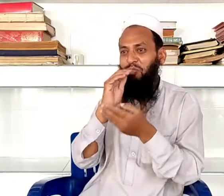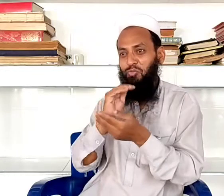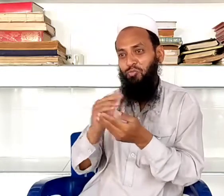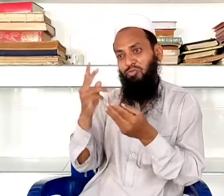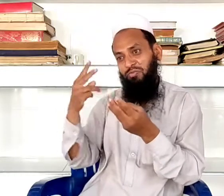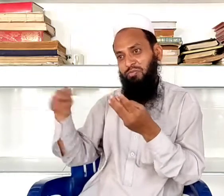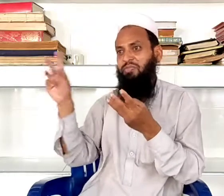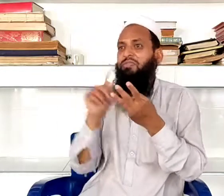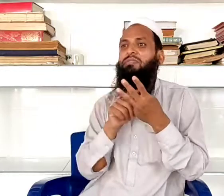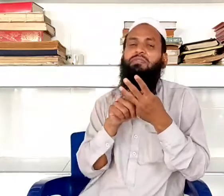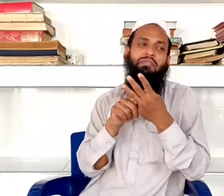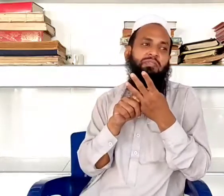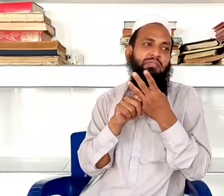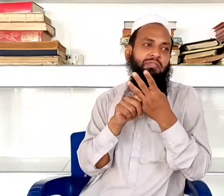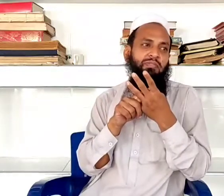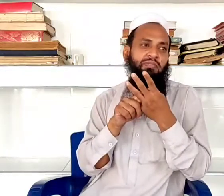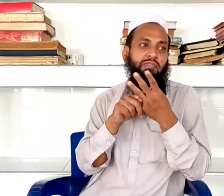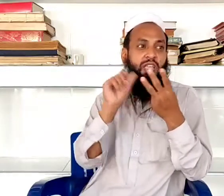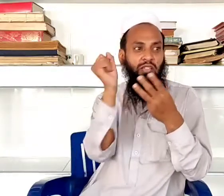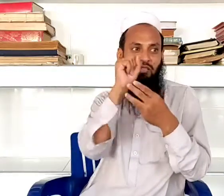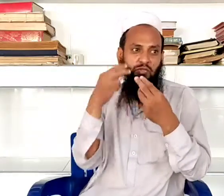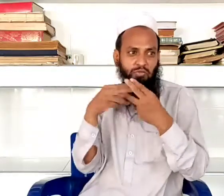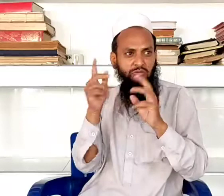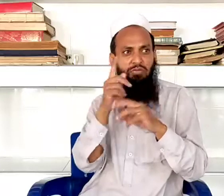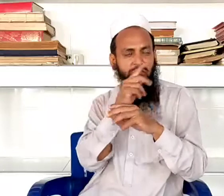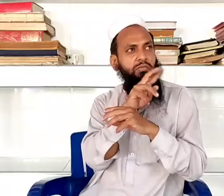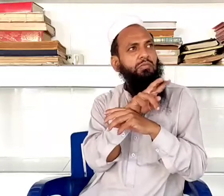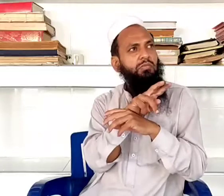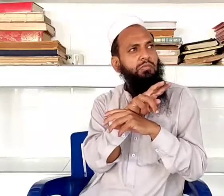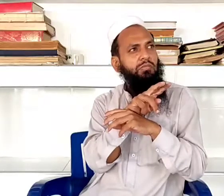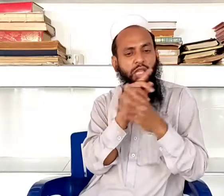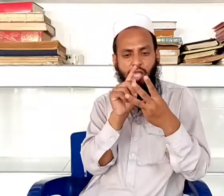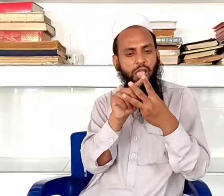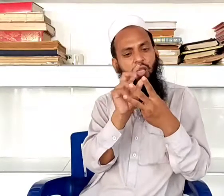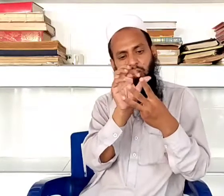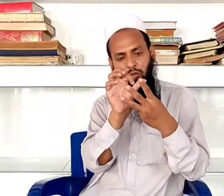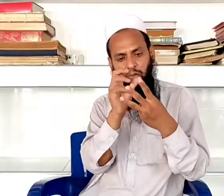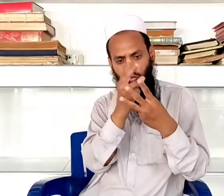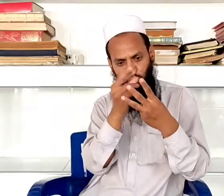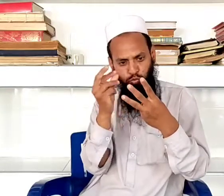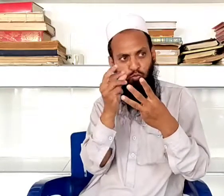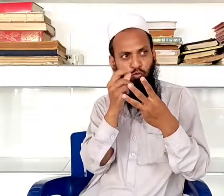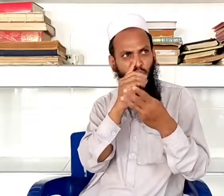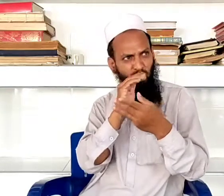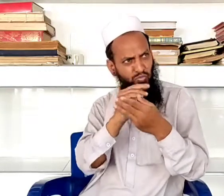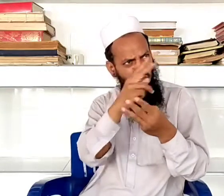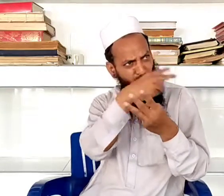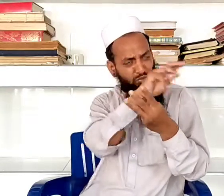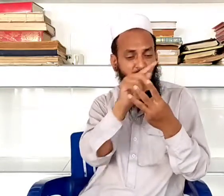हो, अगर एक बेटी है तो उसके बाप की सारी विरासत के विच उसके मां की वारस बनती है। अगर 2